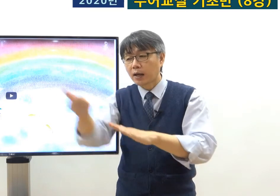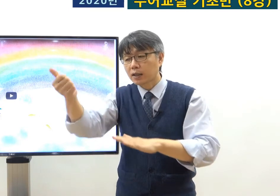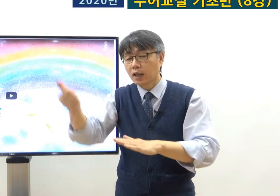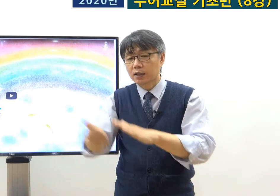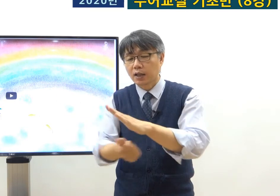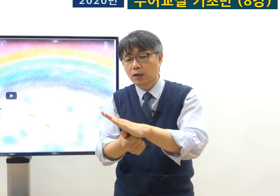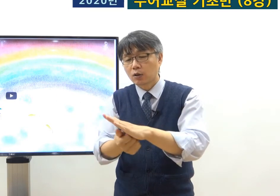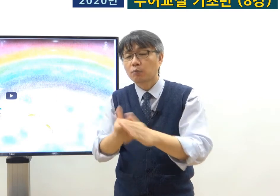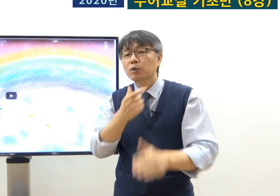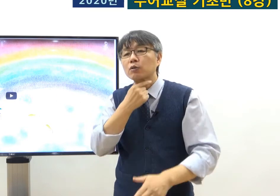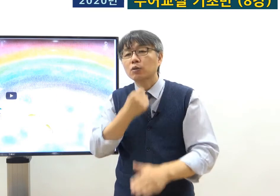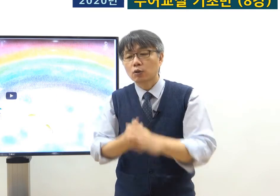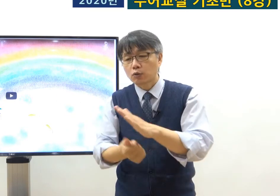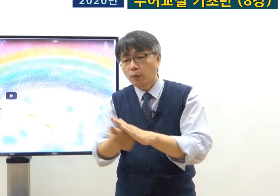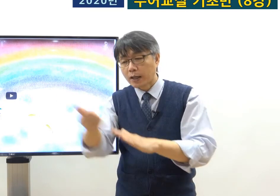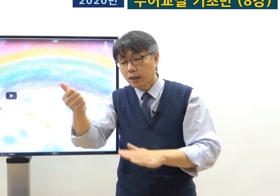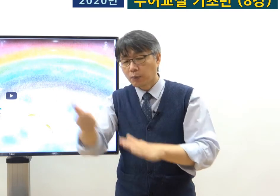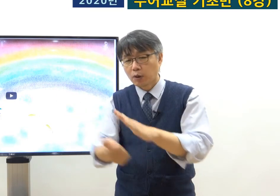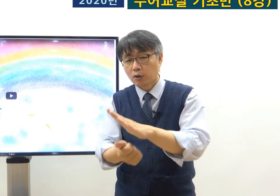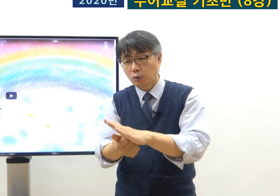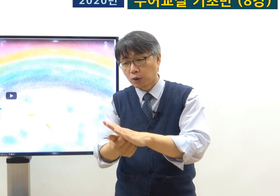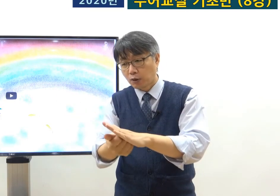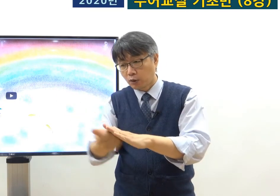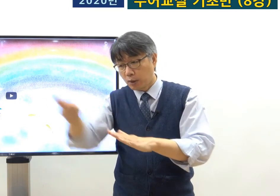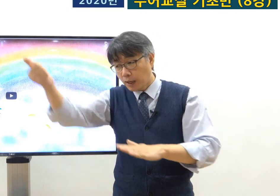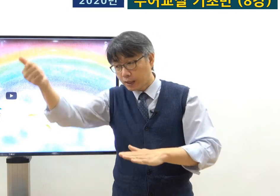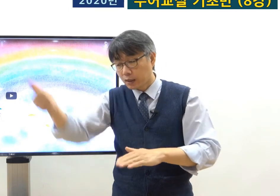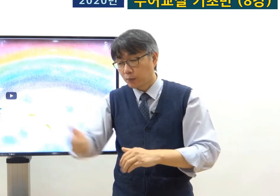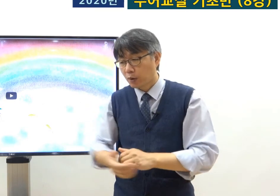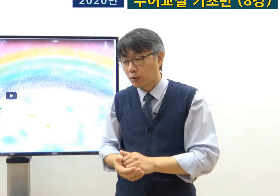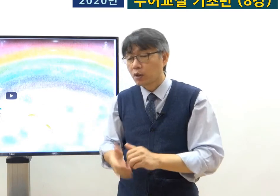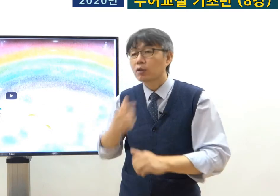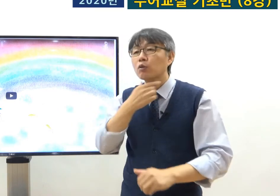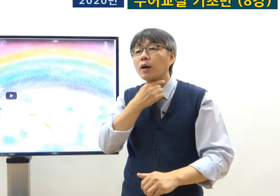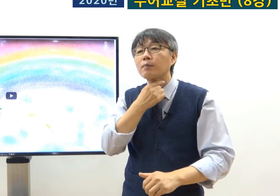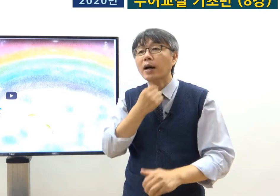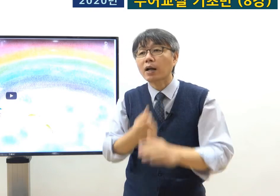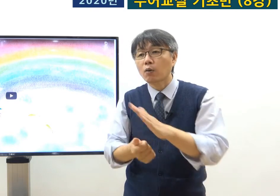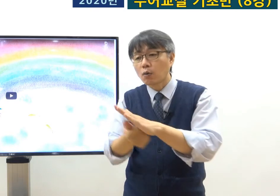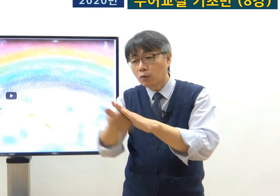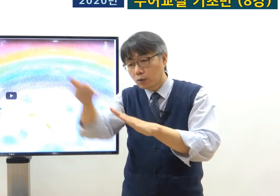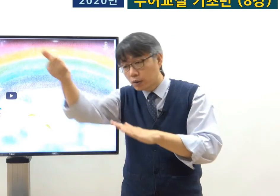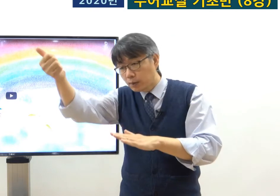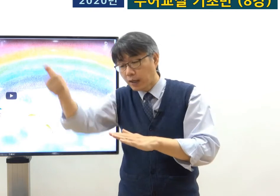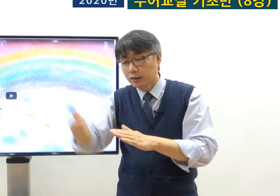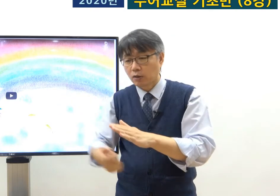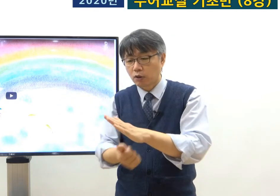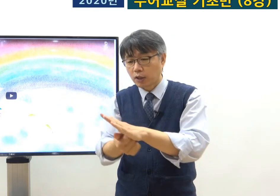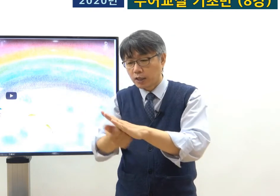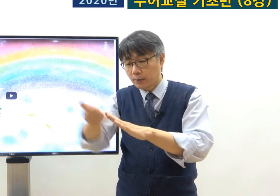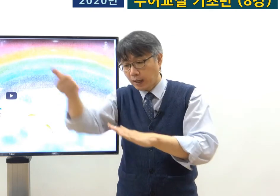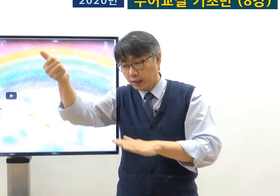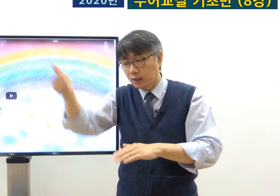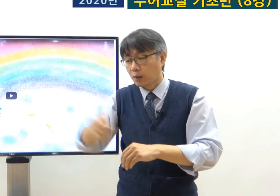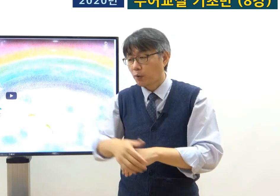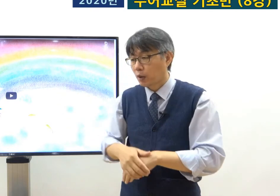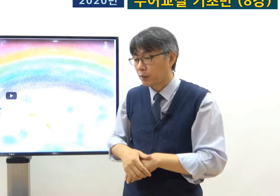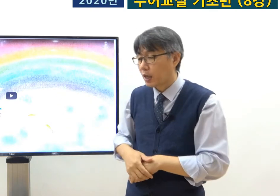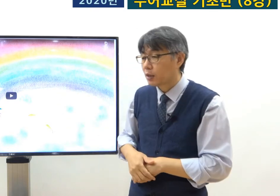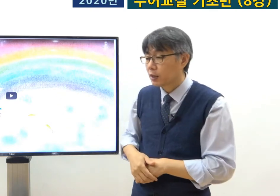이렇게 하는데 소망 이렇게 표현하기도 하고 희망 이렇게 소망은 바라고 희망하는 거고요. 그냥 희망 이렇게 표현합니다. 자,